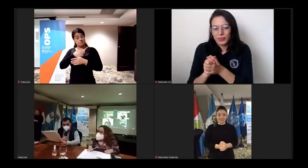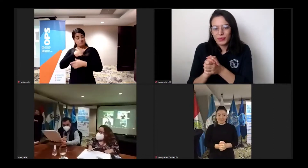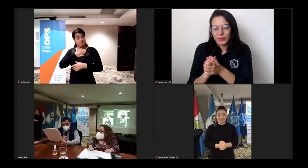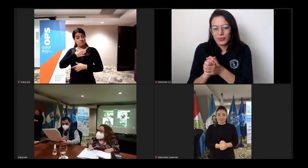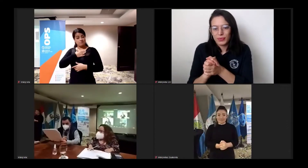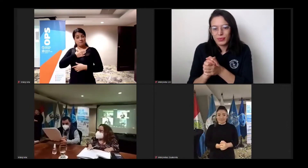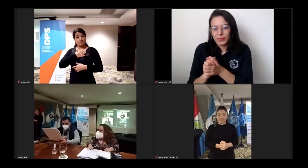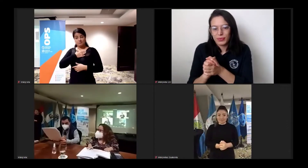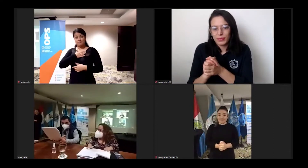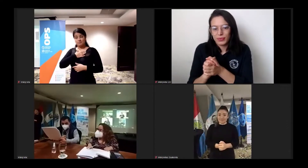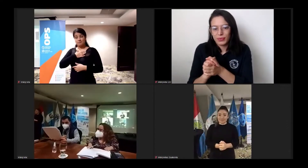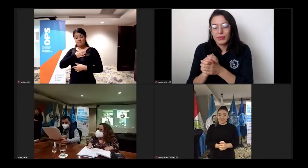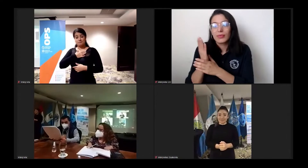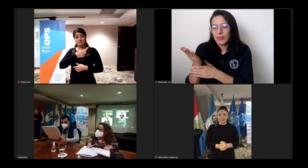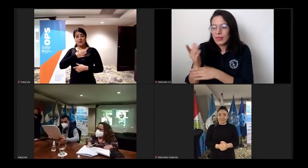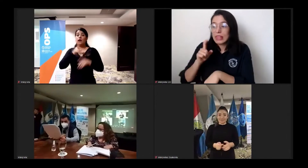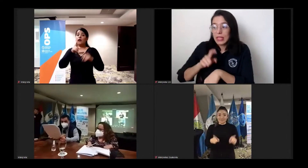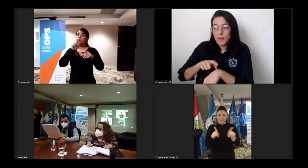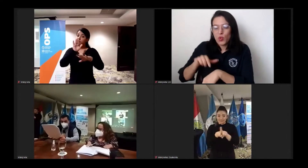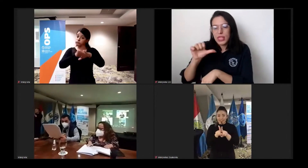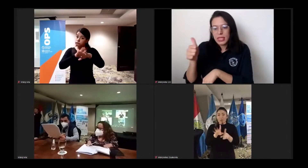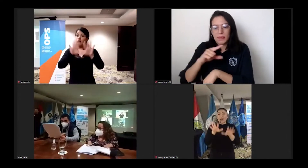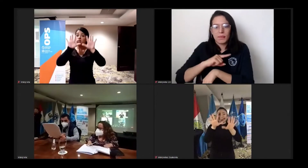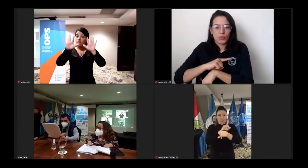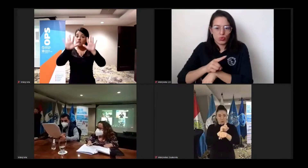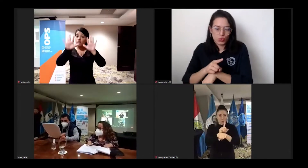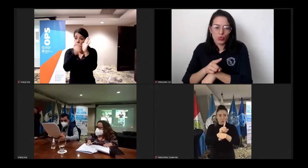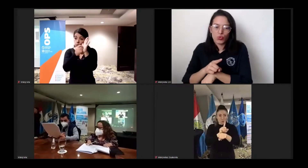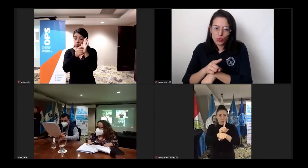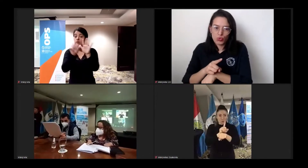tiene igual 10 minutos. Realmente